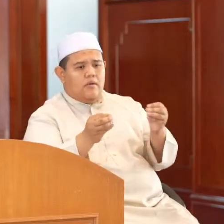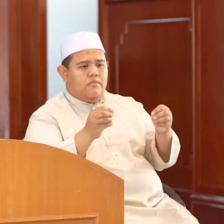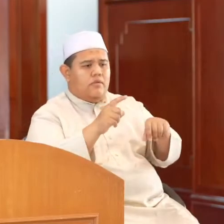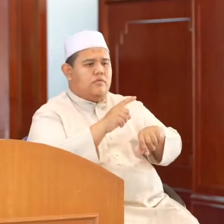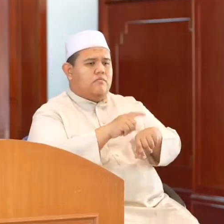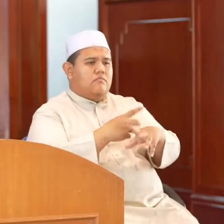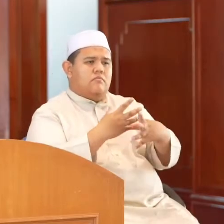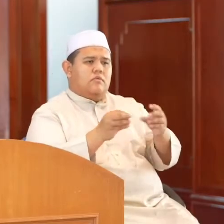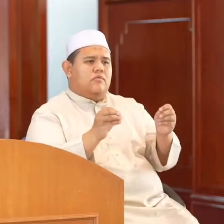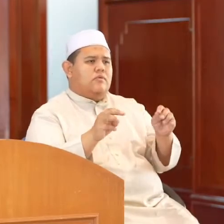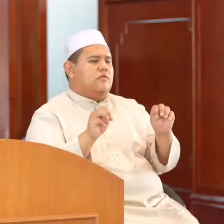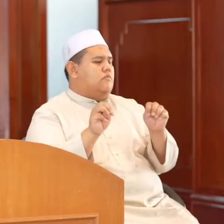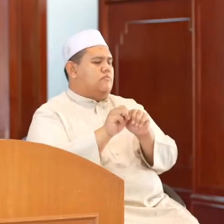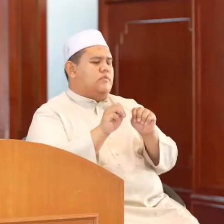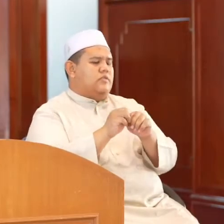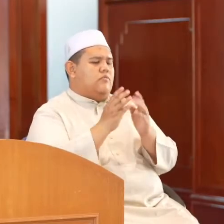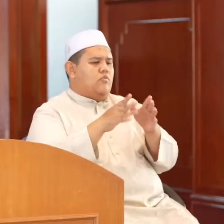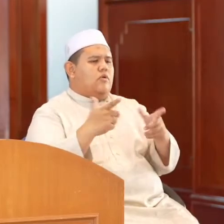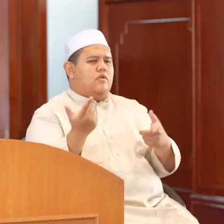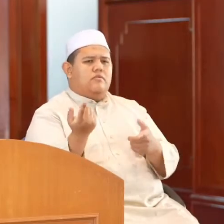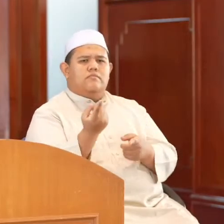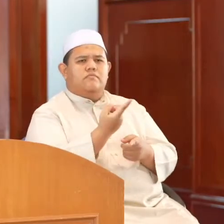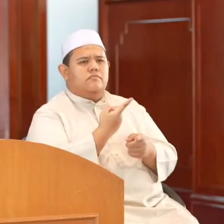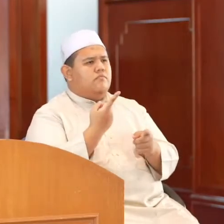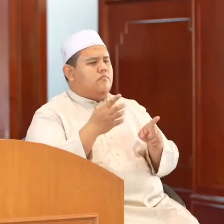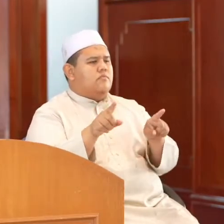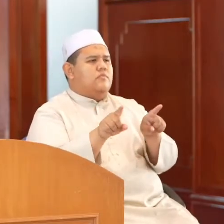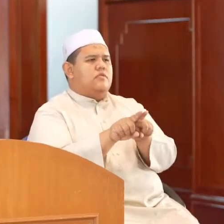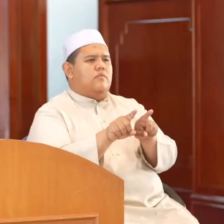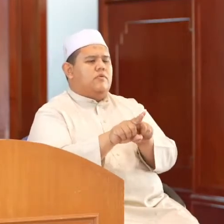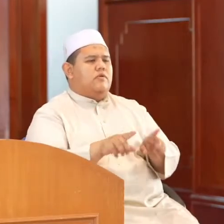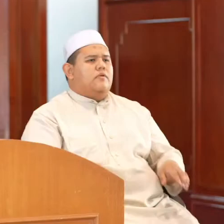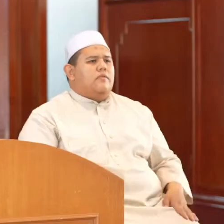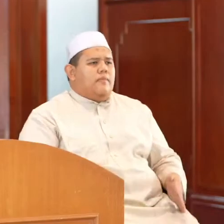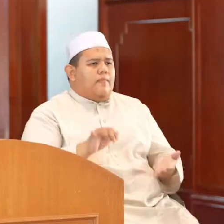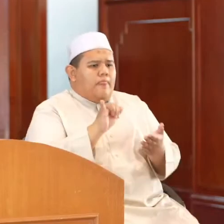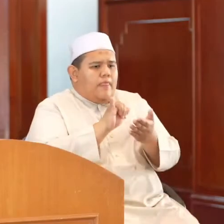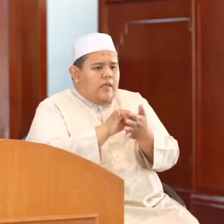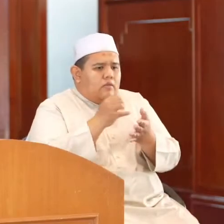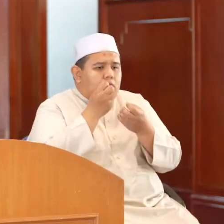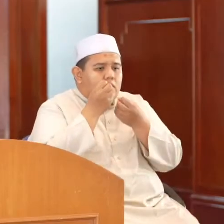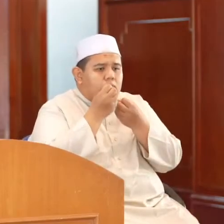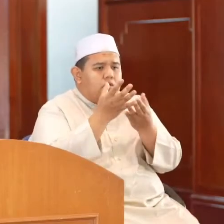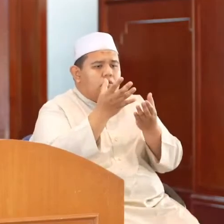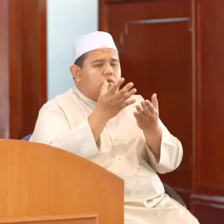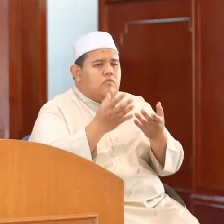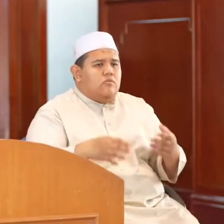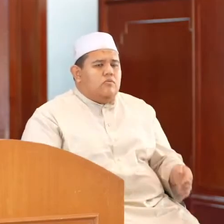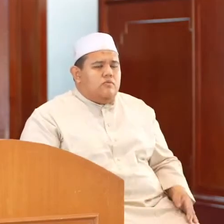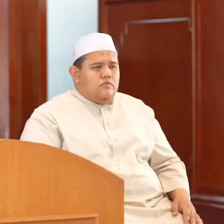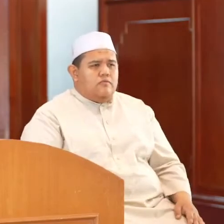dah, dia macam orang lain juga. Inilah dipanggil sebagai